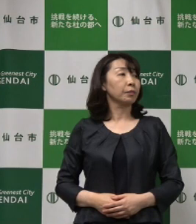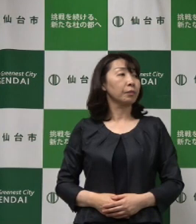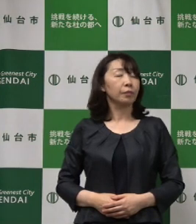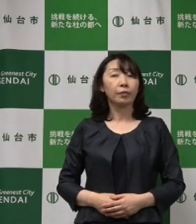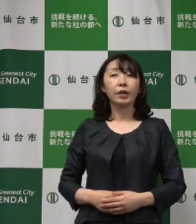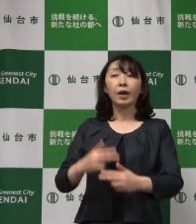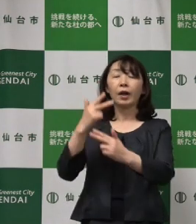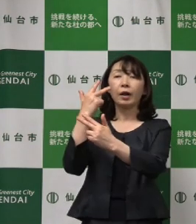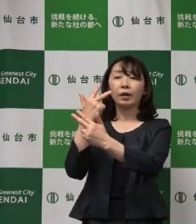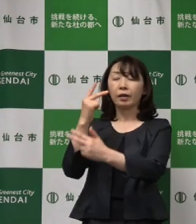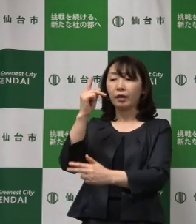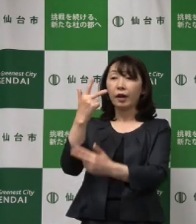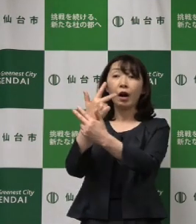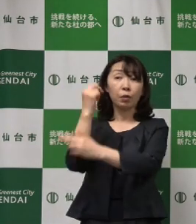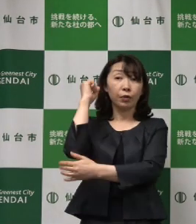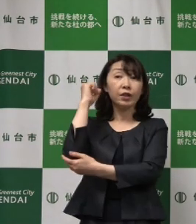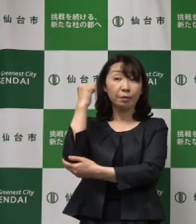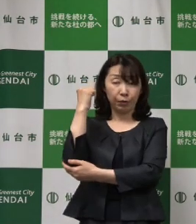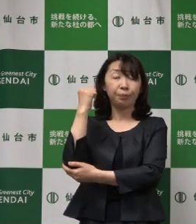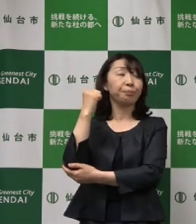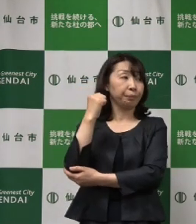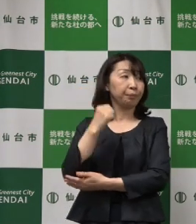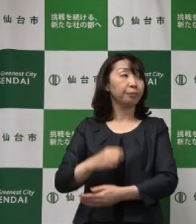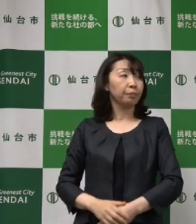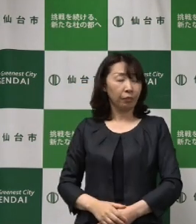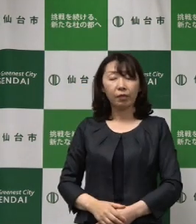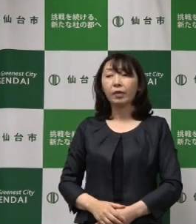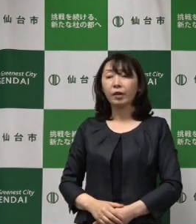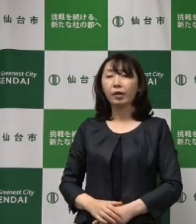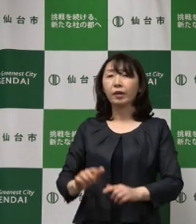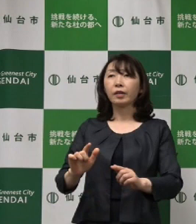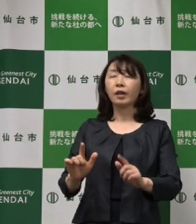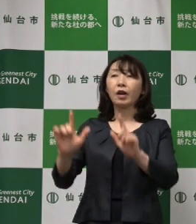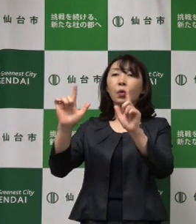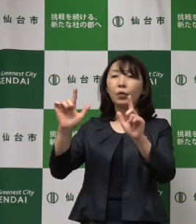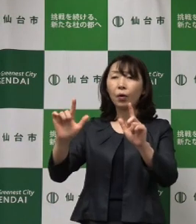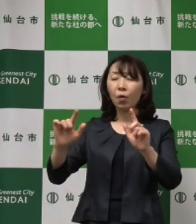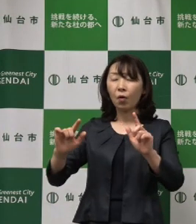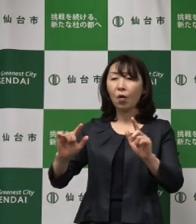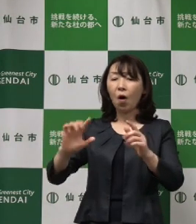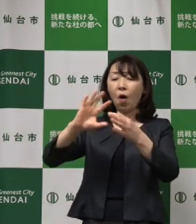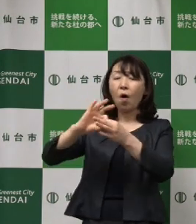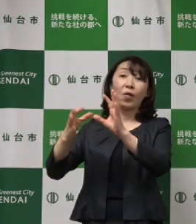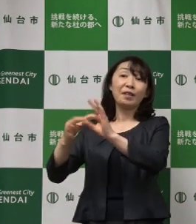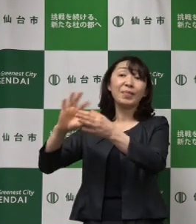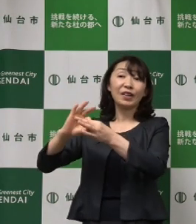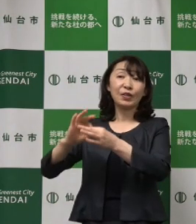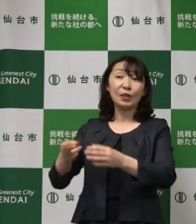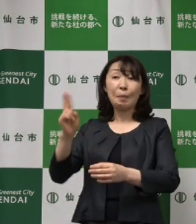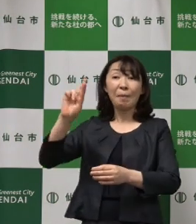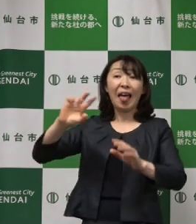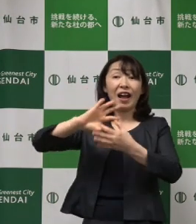国新聞浅見です。東京オリパラについてちょっと伺いたいんですけども、全国的にはその開催すべき